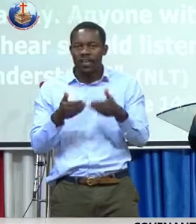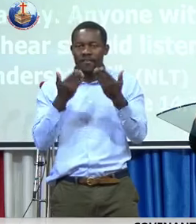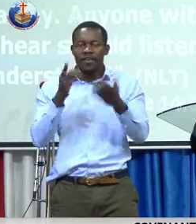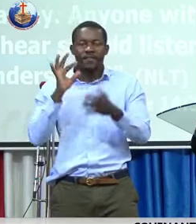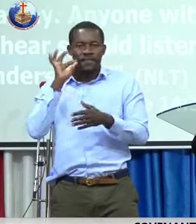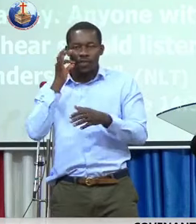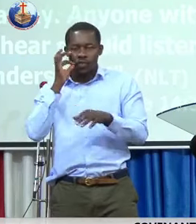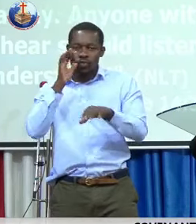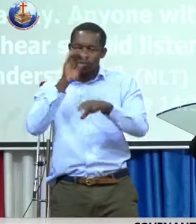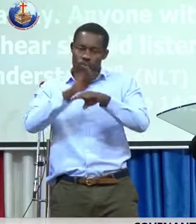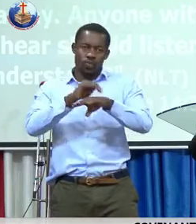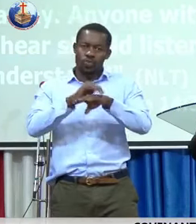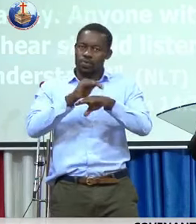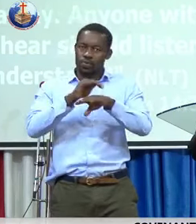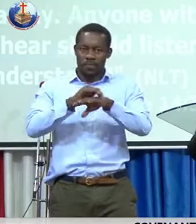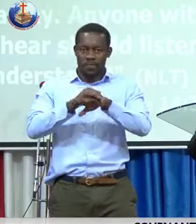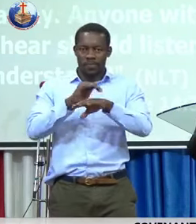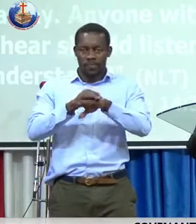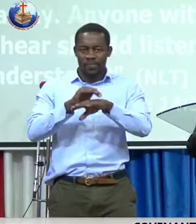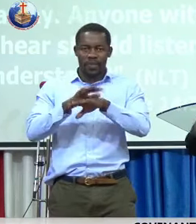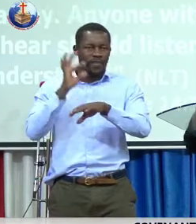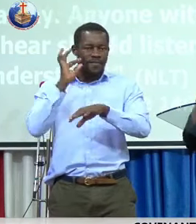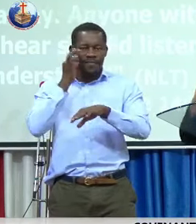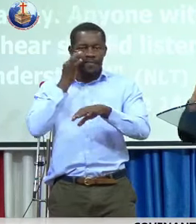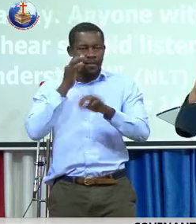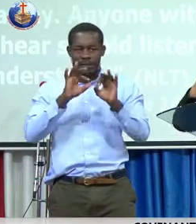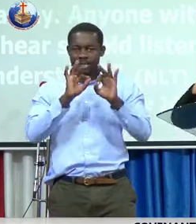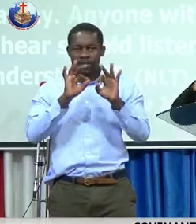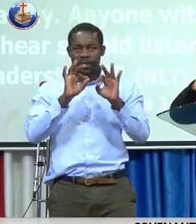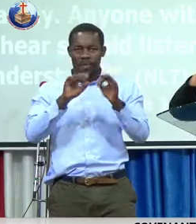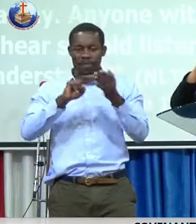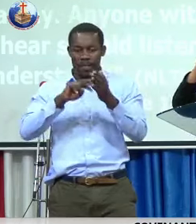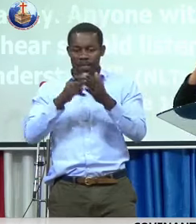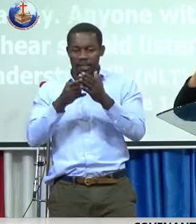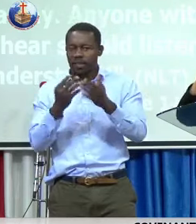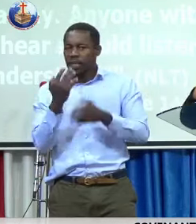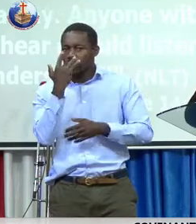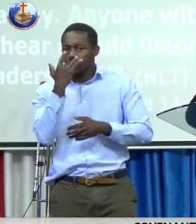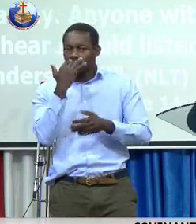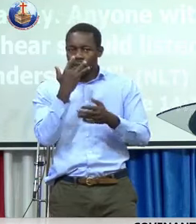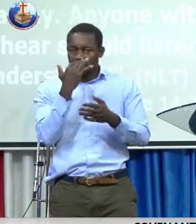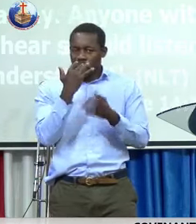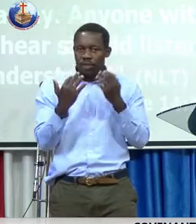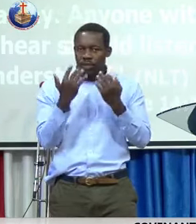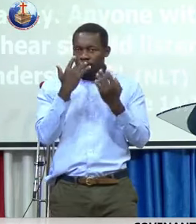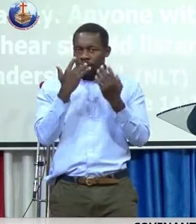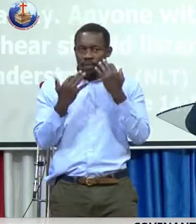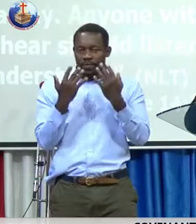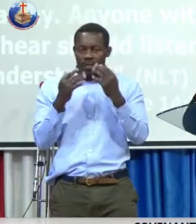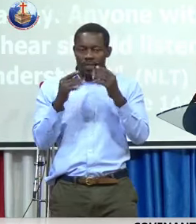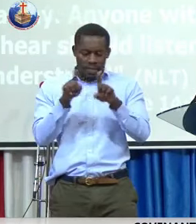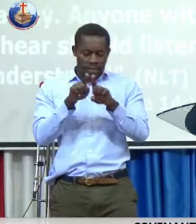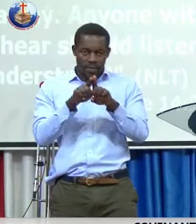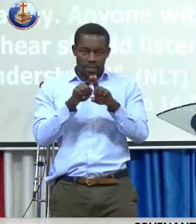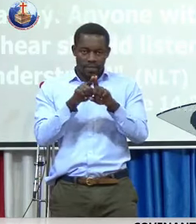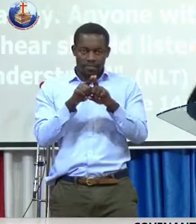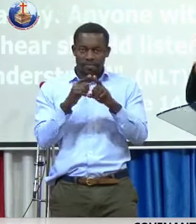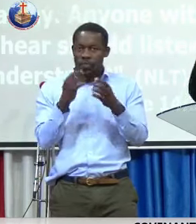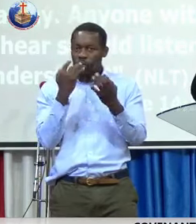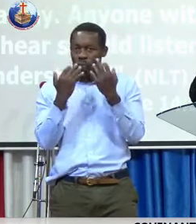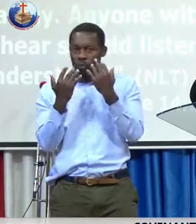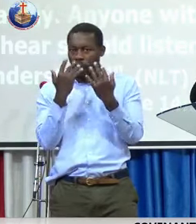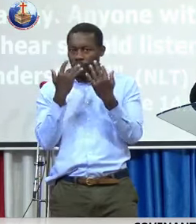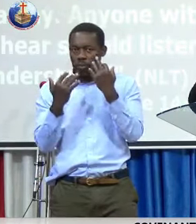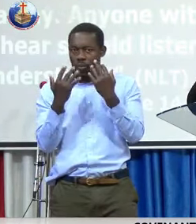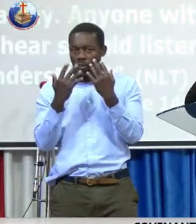fruit. Inasaidia kwa kuzaa matunda mazuri. So inafanya maua zinakuwa zile nzuri, good quality maua, ndio matunda